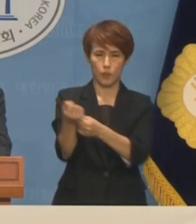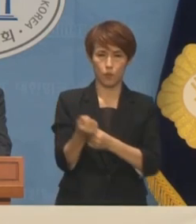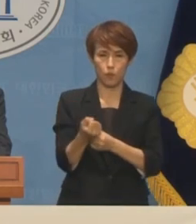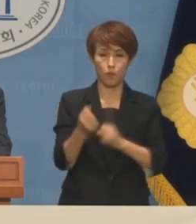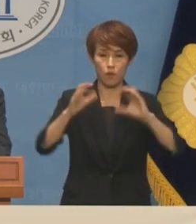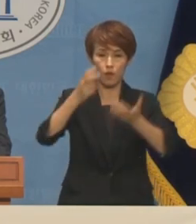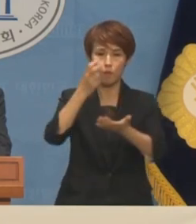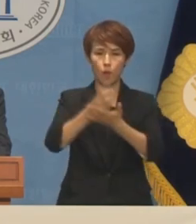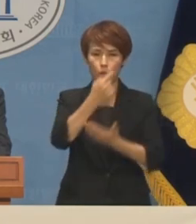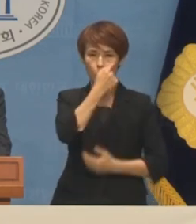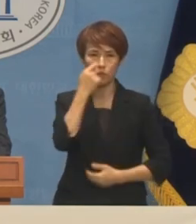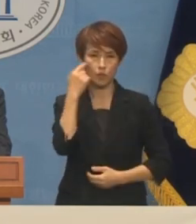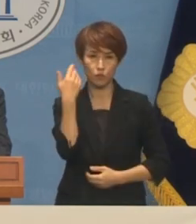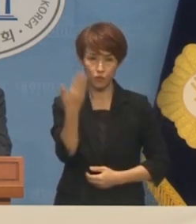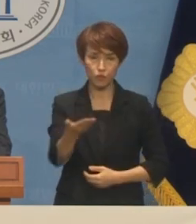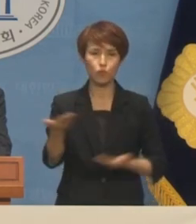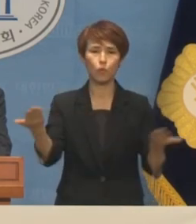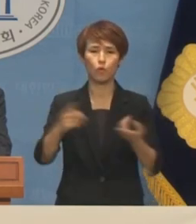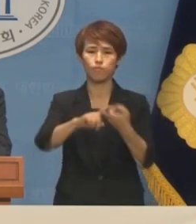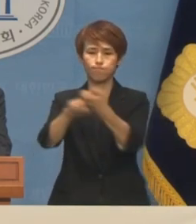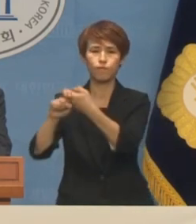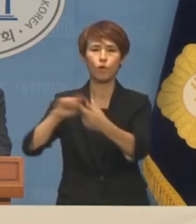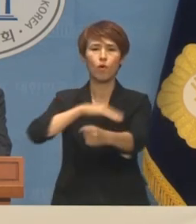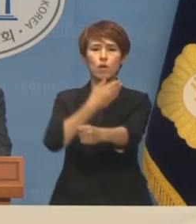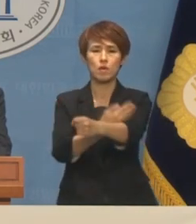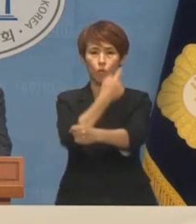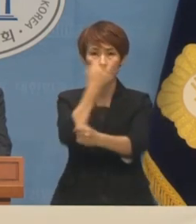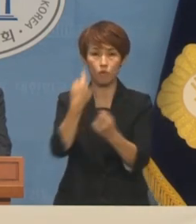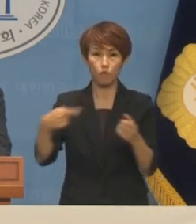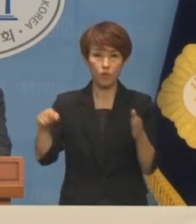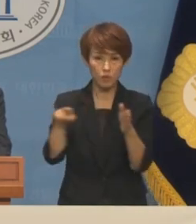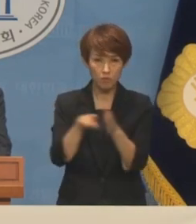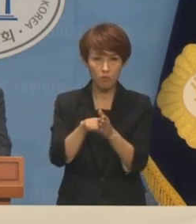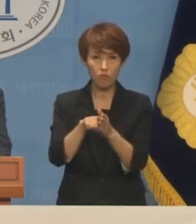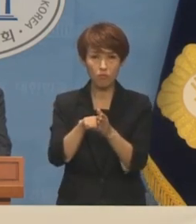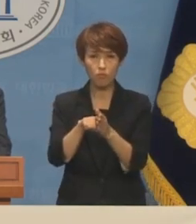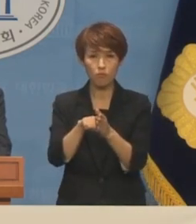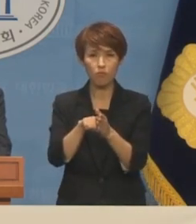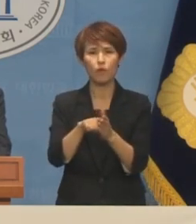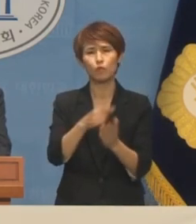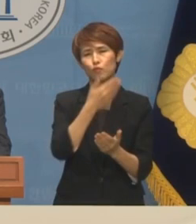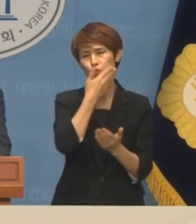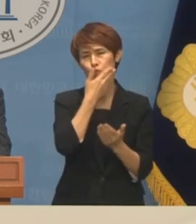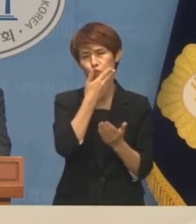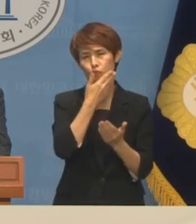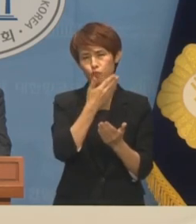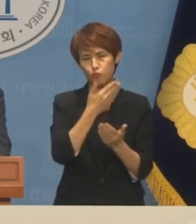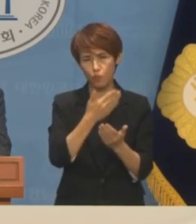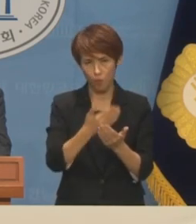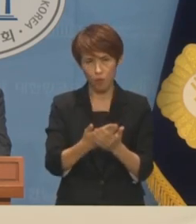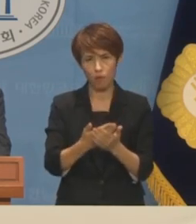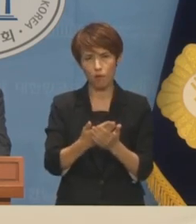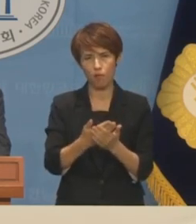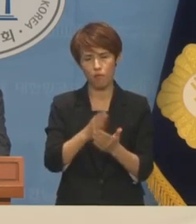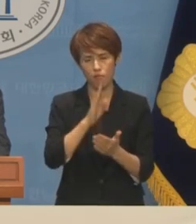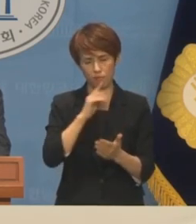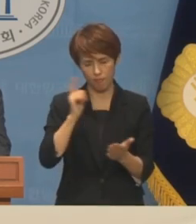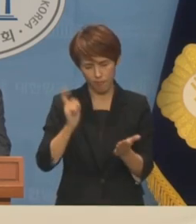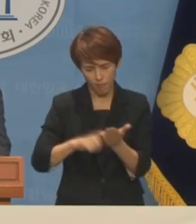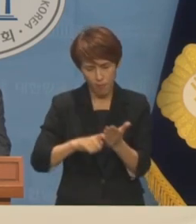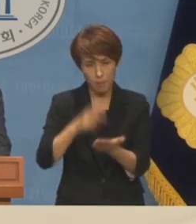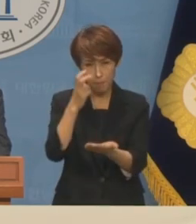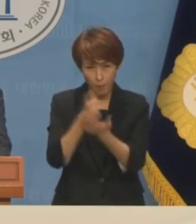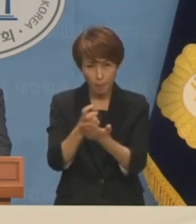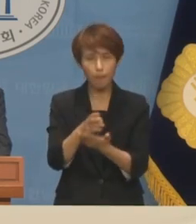헌법이 보장한 노조할 권리 보장을 위해서 그만큼 중요하고 절실한 법이기